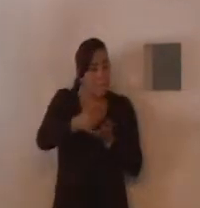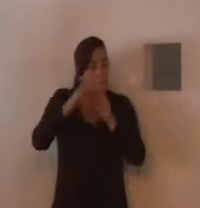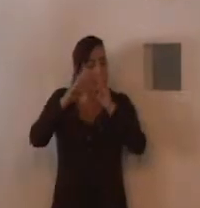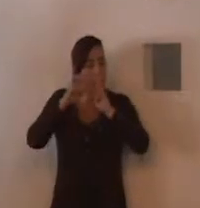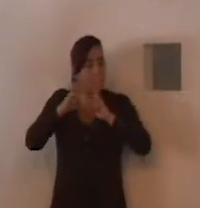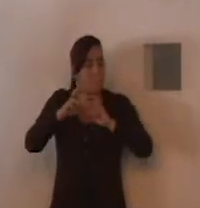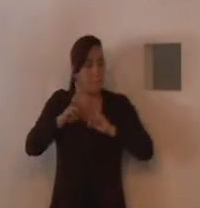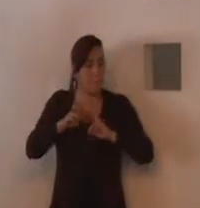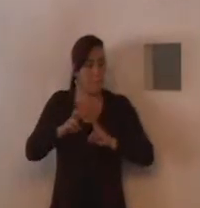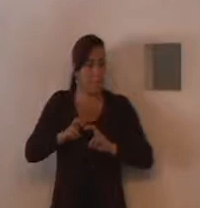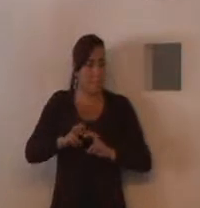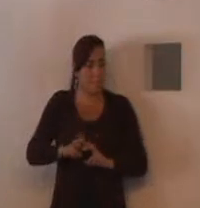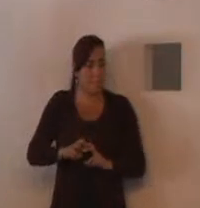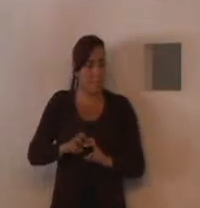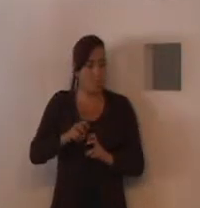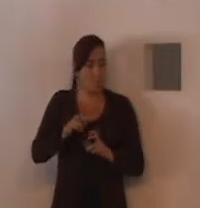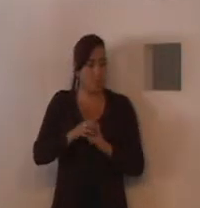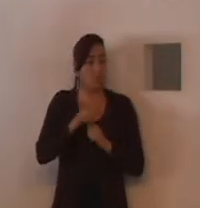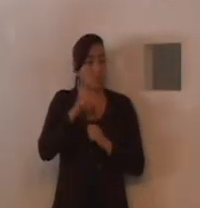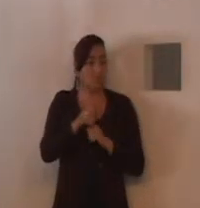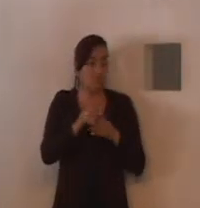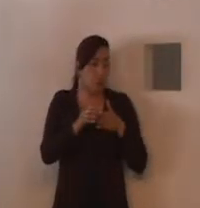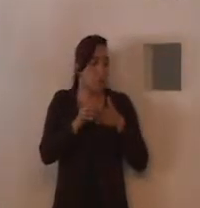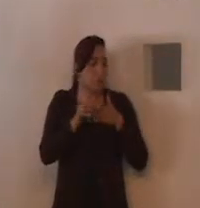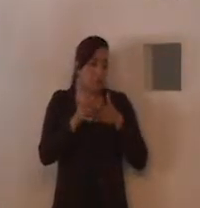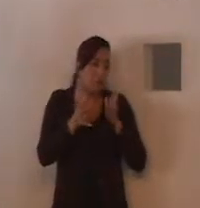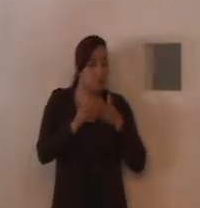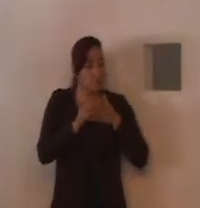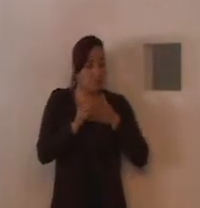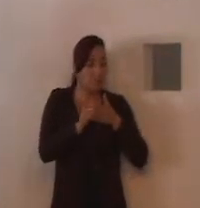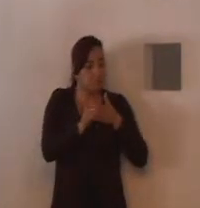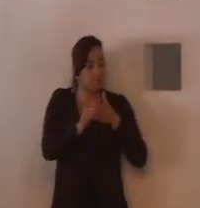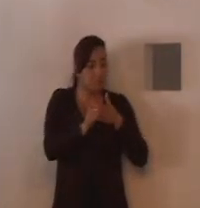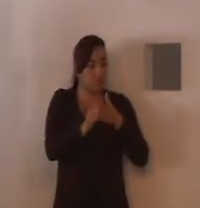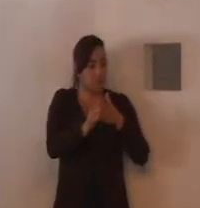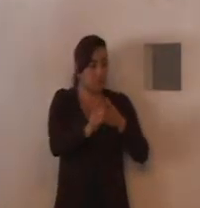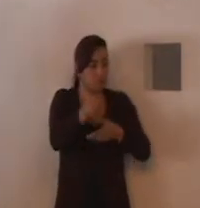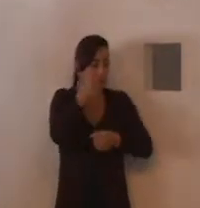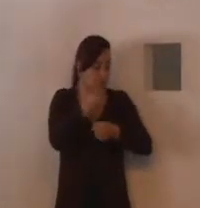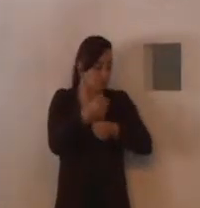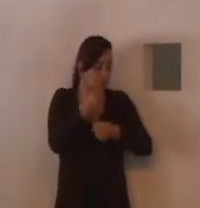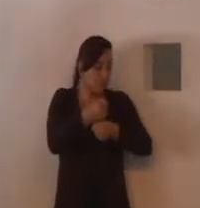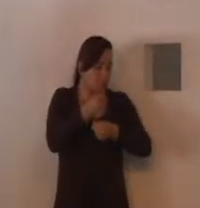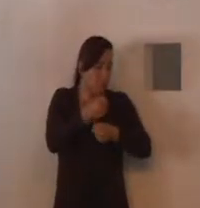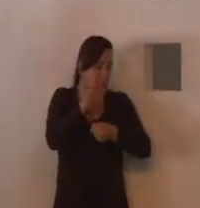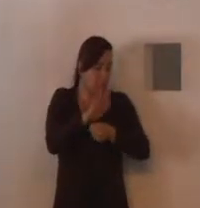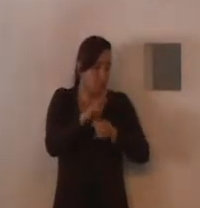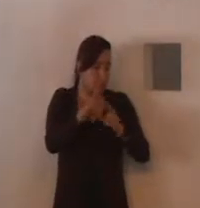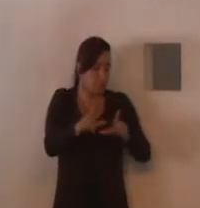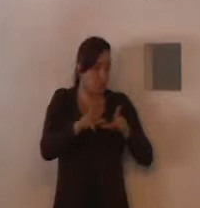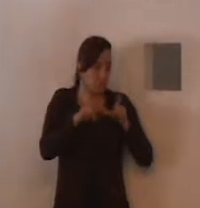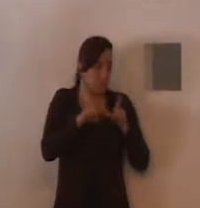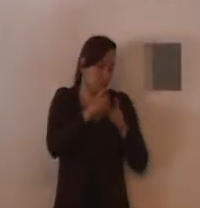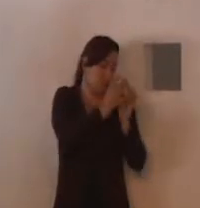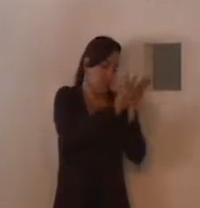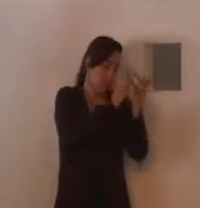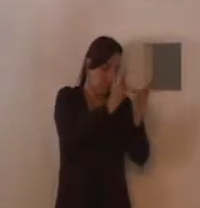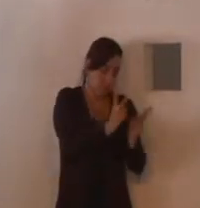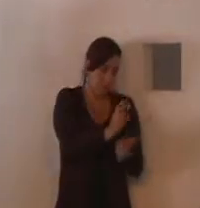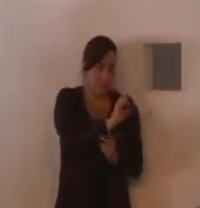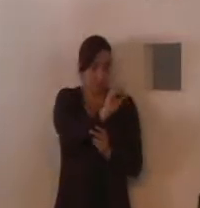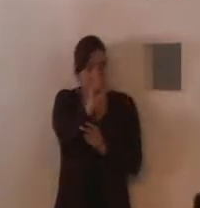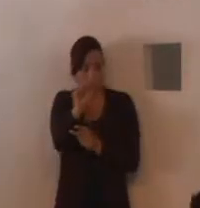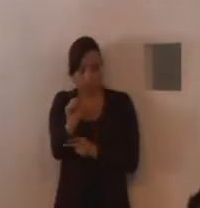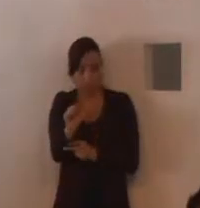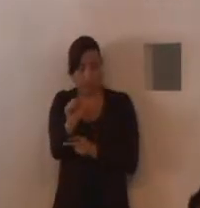investigación que orientan los, o que han orientado algunos trabajos de grado de los y las